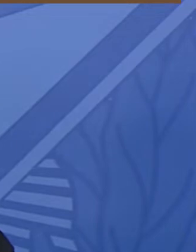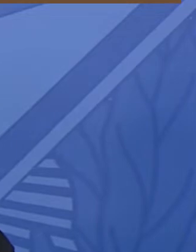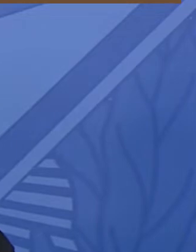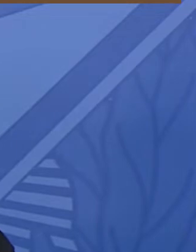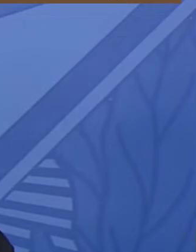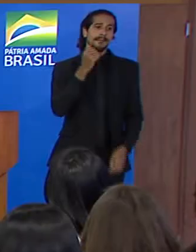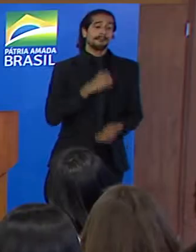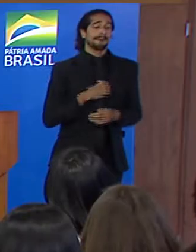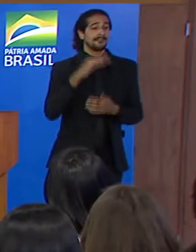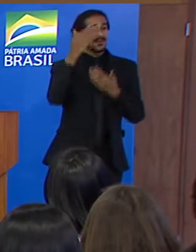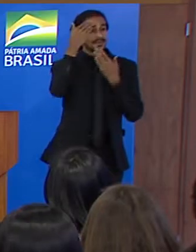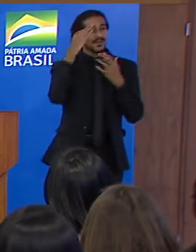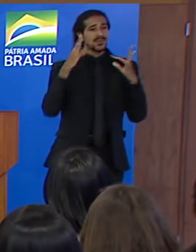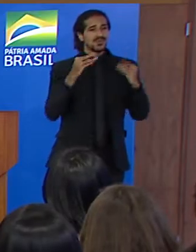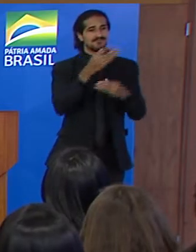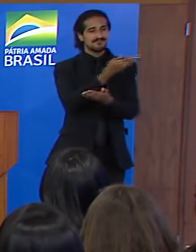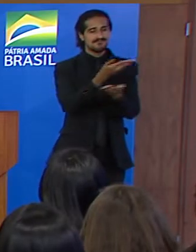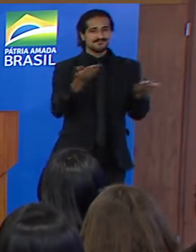obrigado a todos vocês